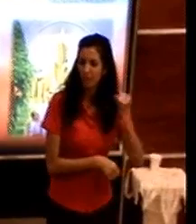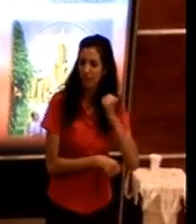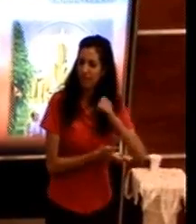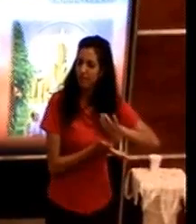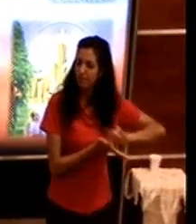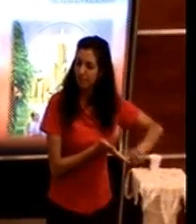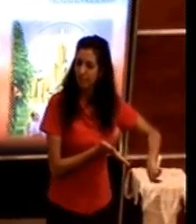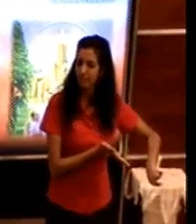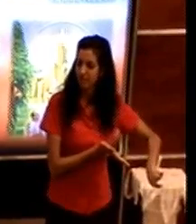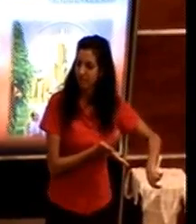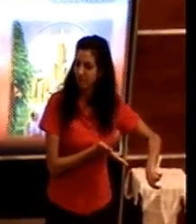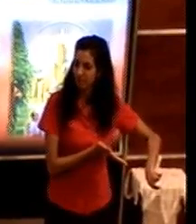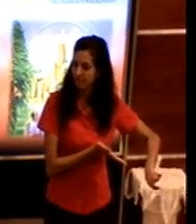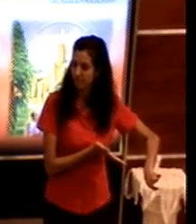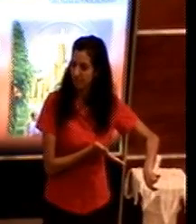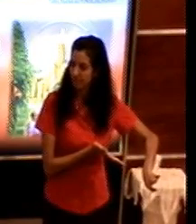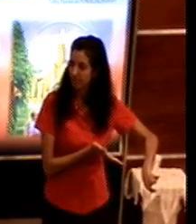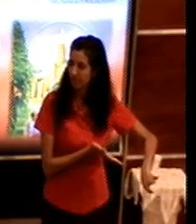hermano.